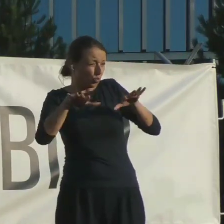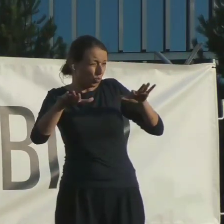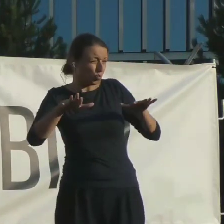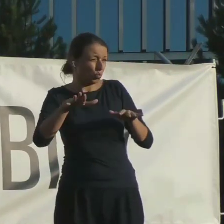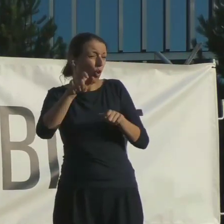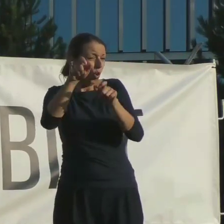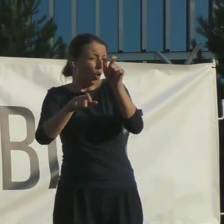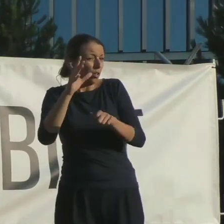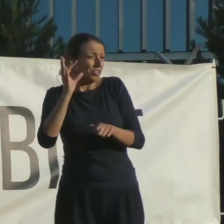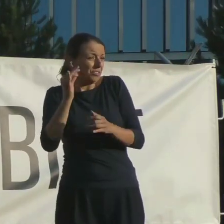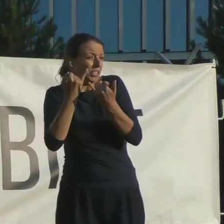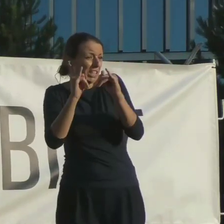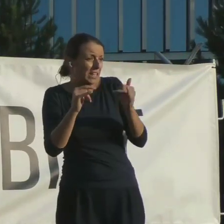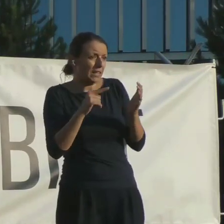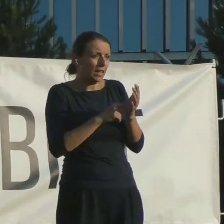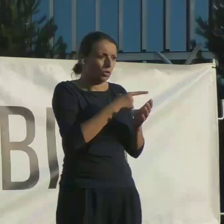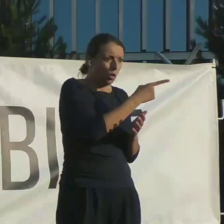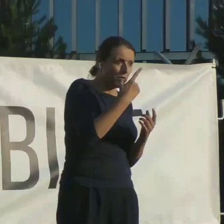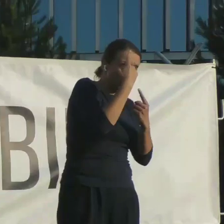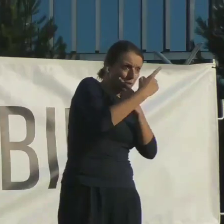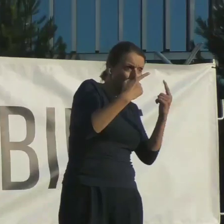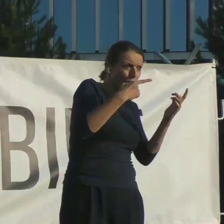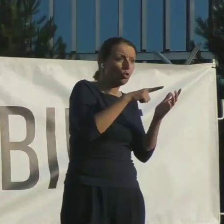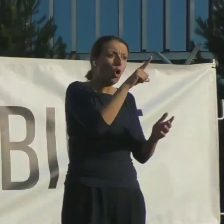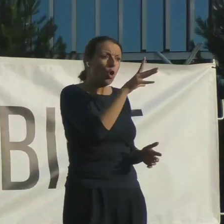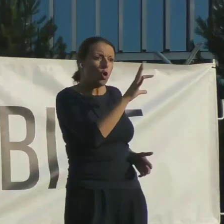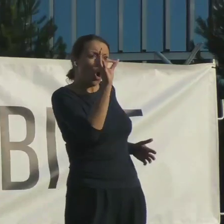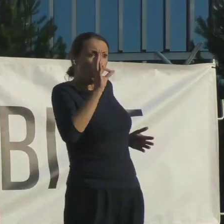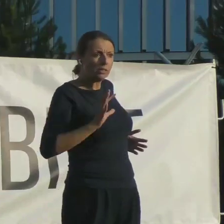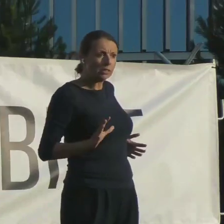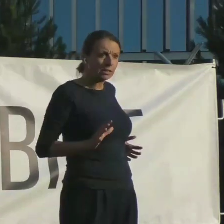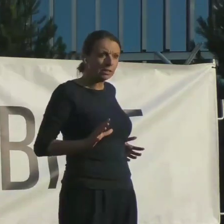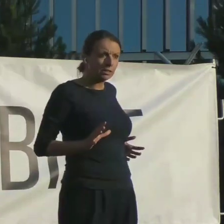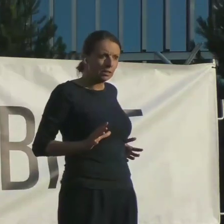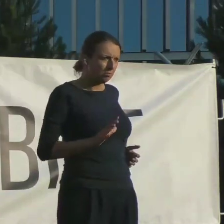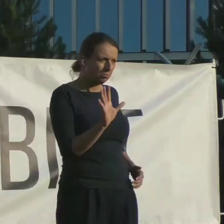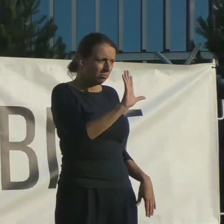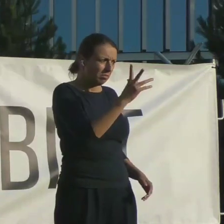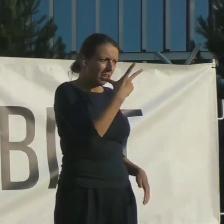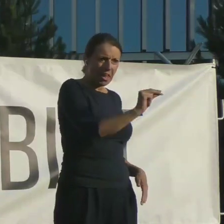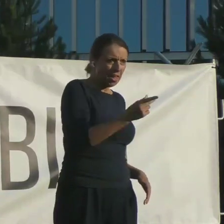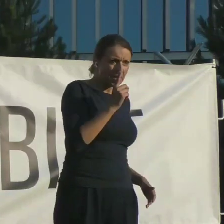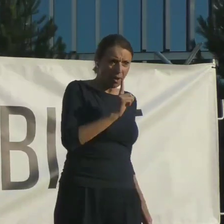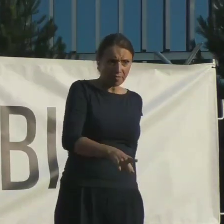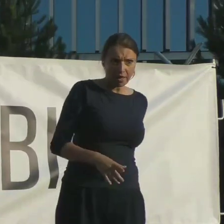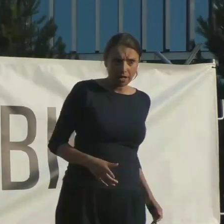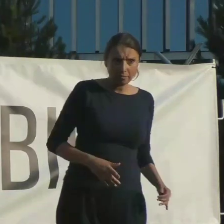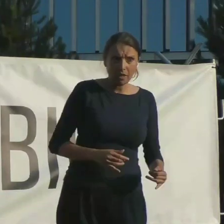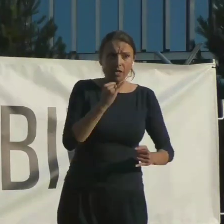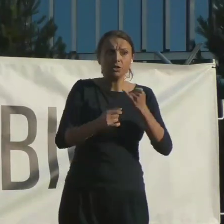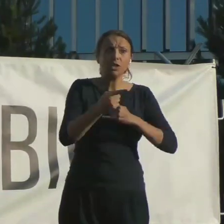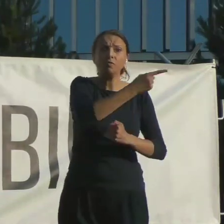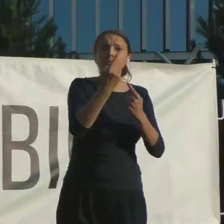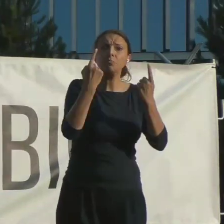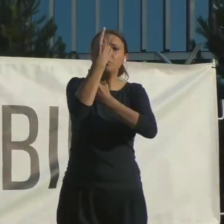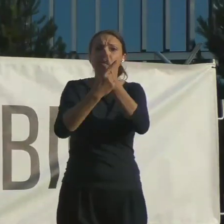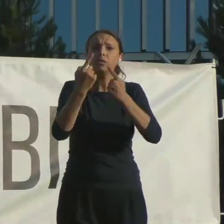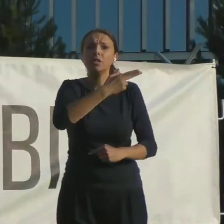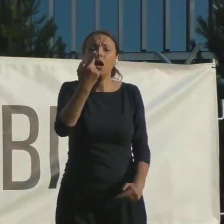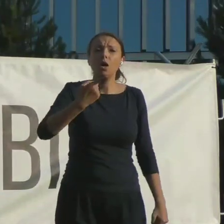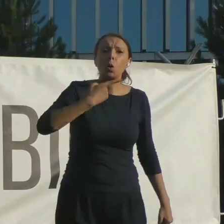dziewczyn, to wypadek przy pracy, to się mylicie. Jeśli myślicie, że te